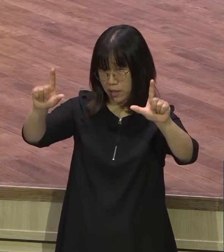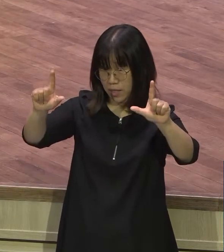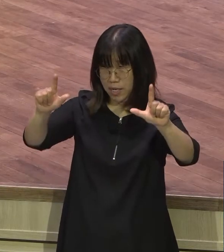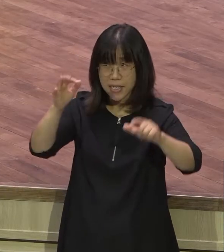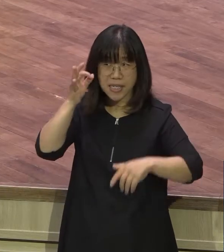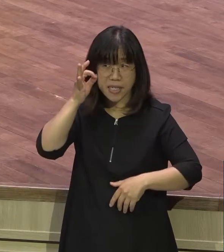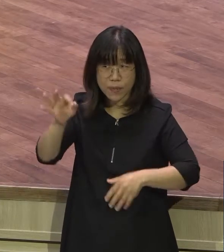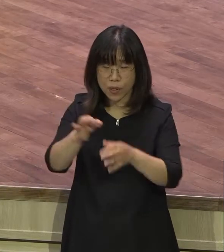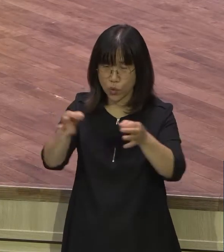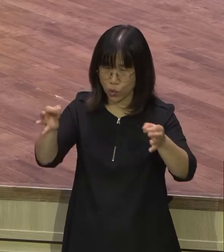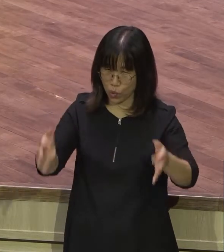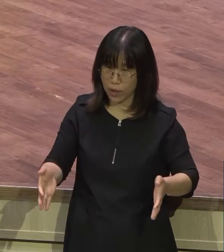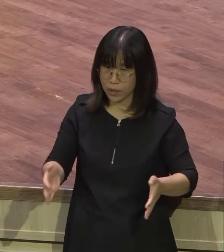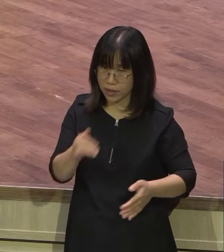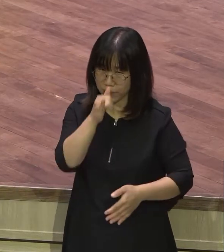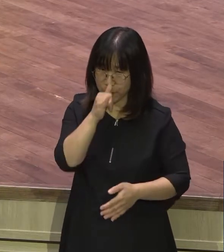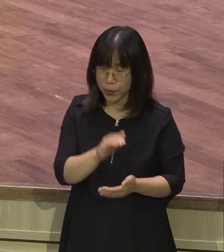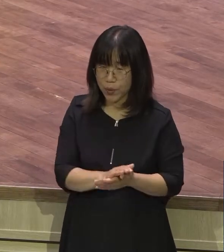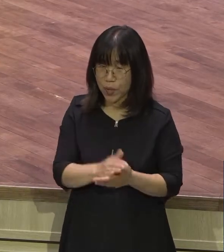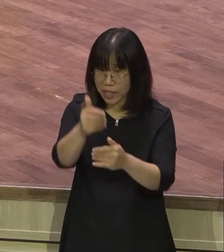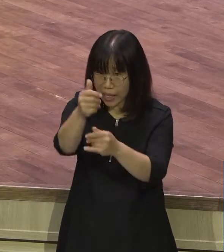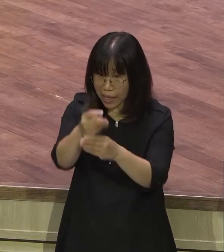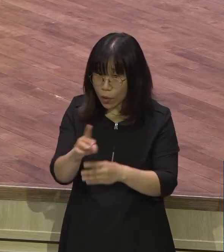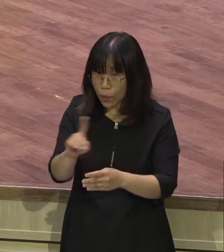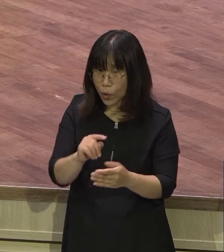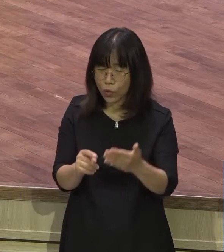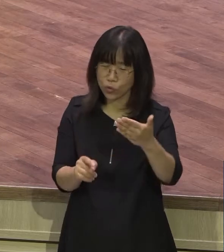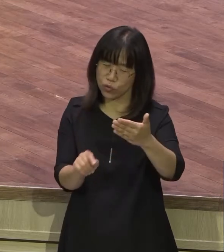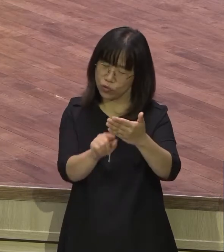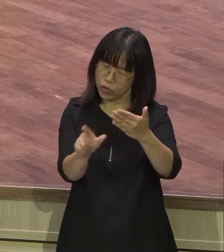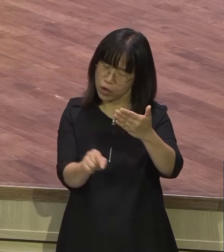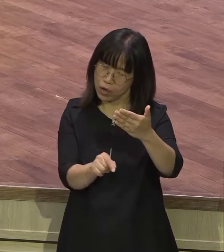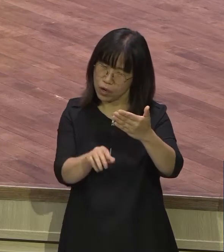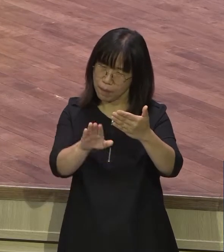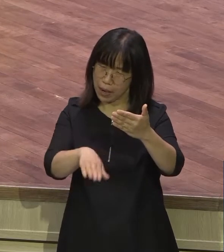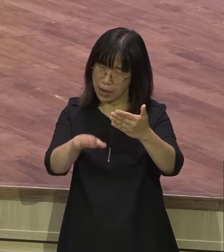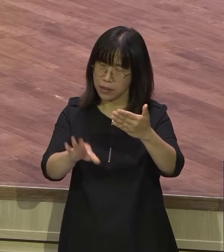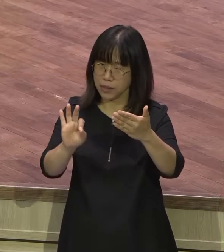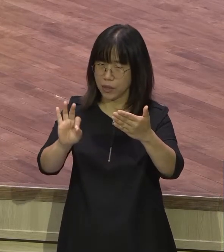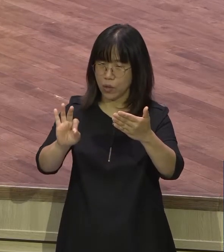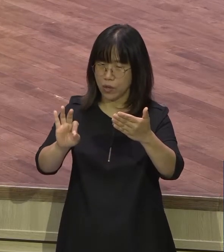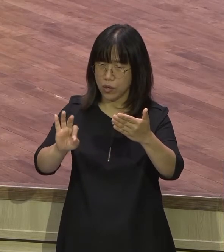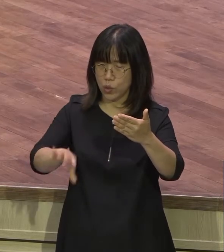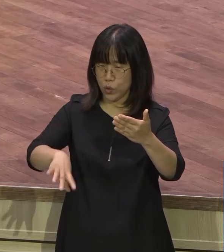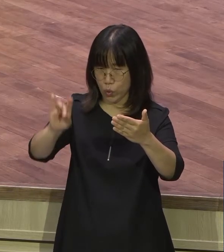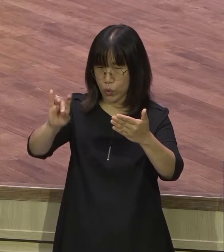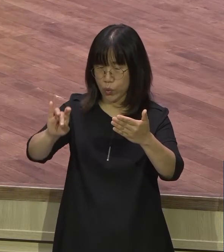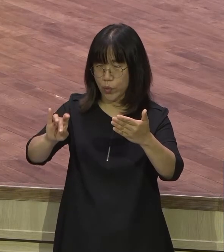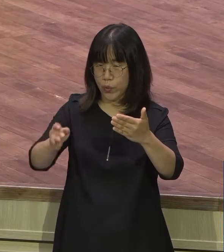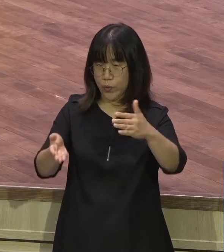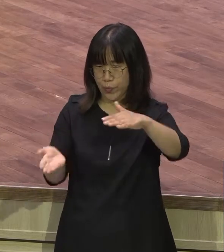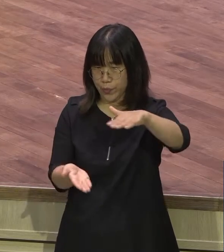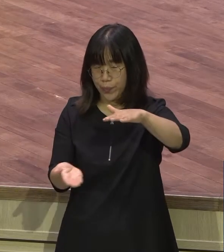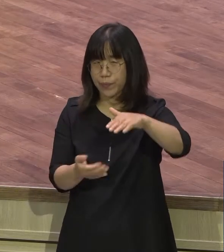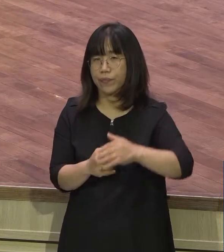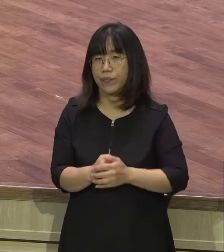동안 진행합니다 지금 달력으로 말하면 9월 말에서 10월 초입니다 10월 초 이 절기를 지키는데